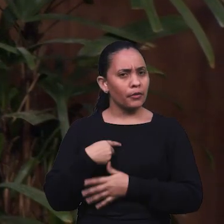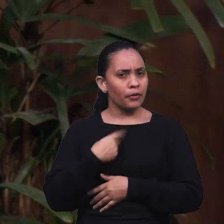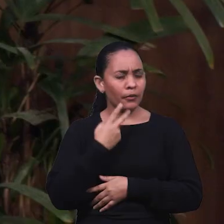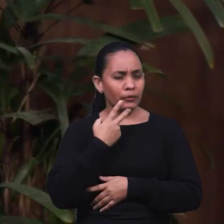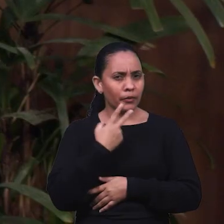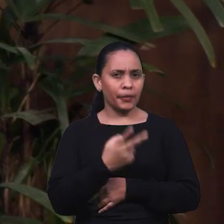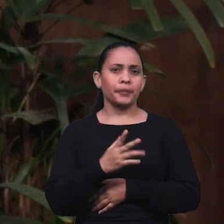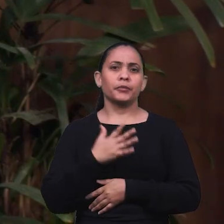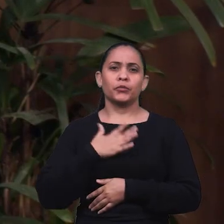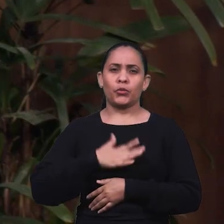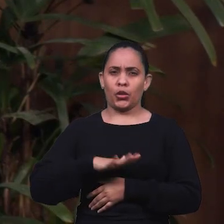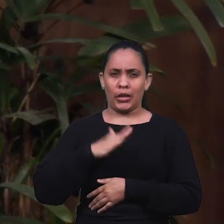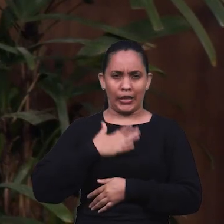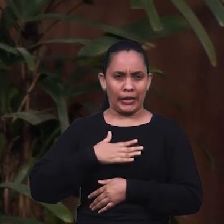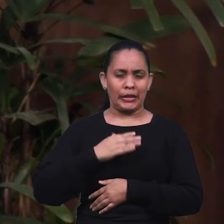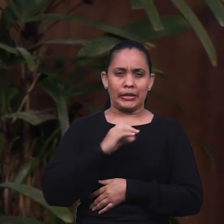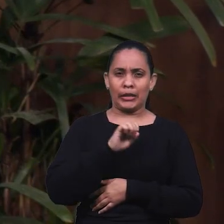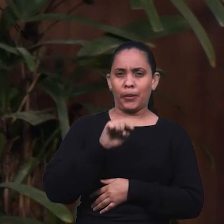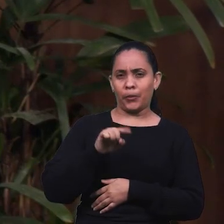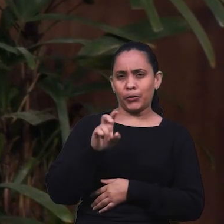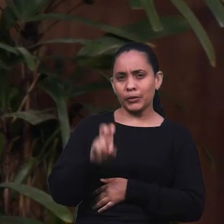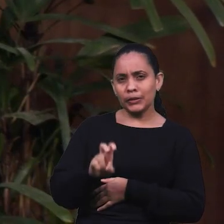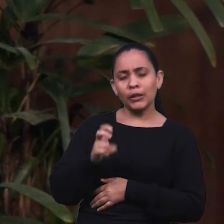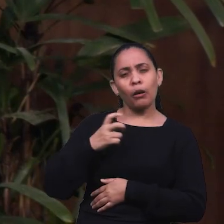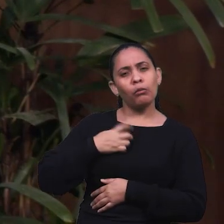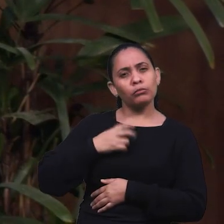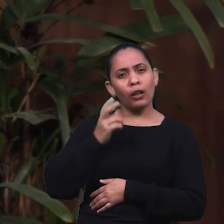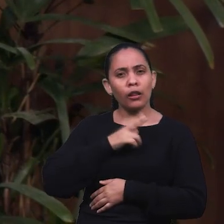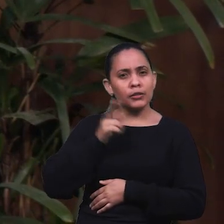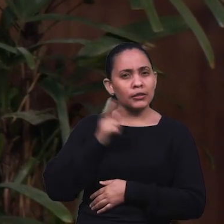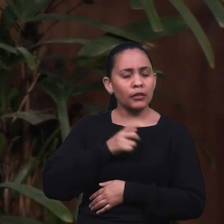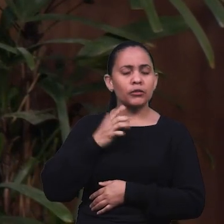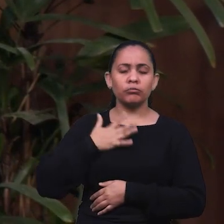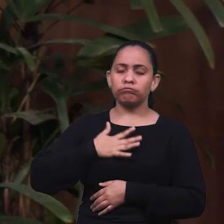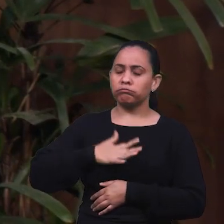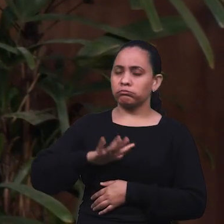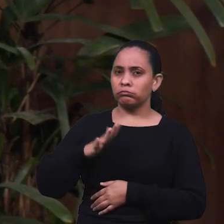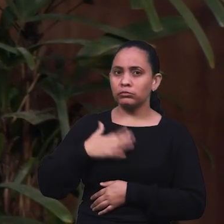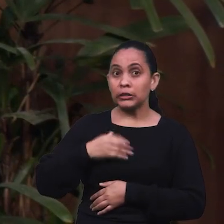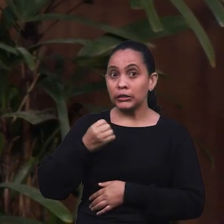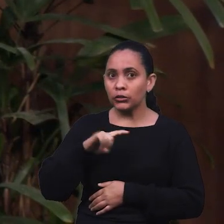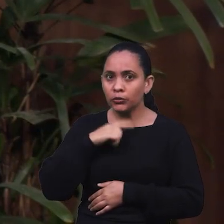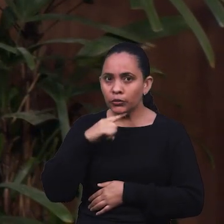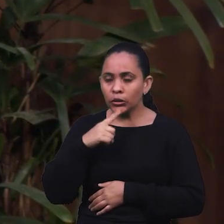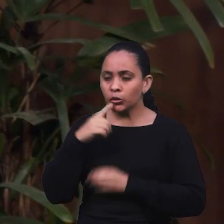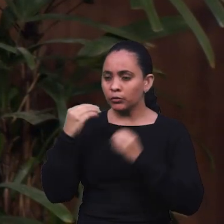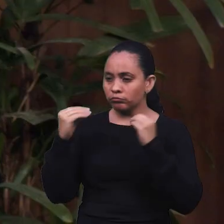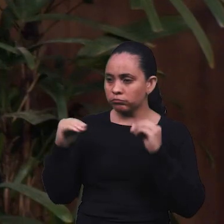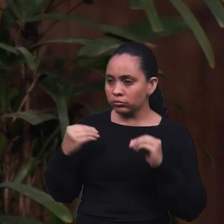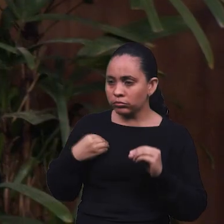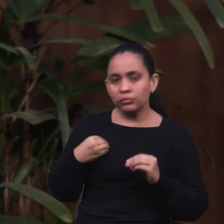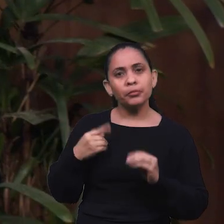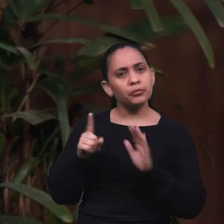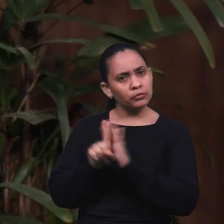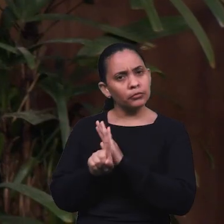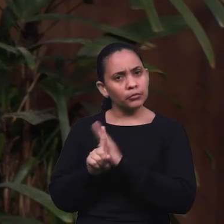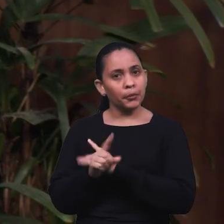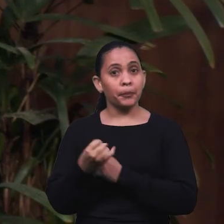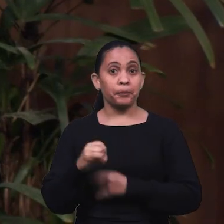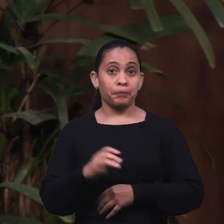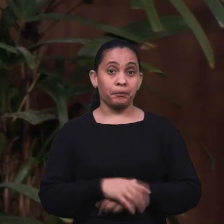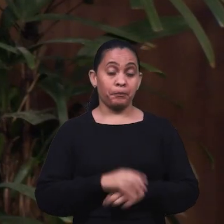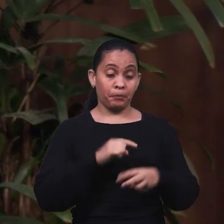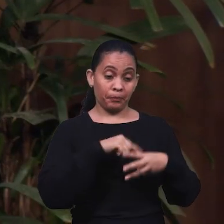com calma, põe 0.5, assiste novamente, se tiver dúvidas, deixa aqui nos comentários. E não esquece de dar